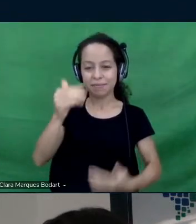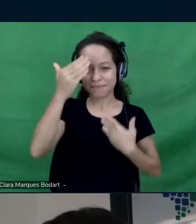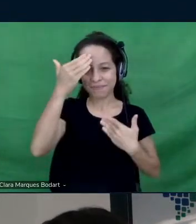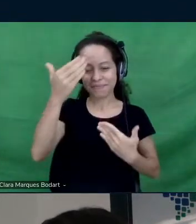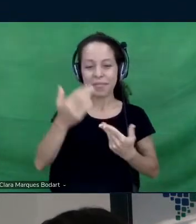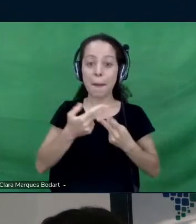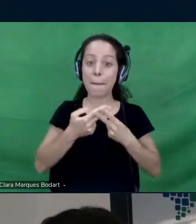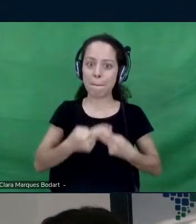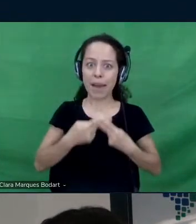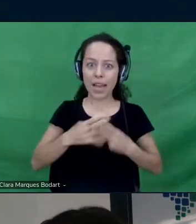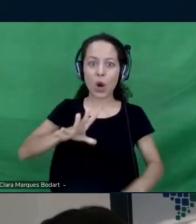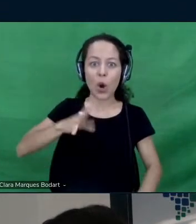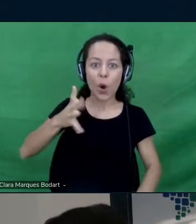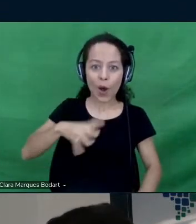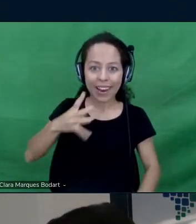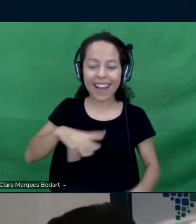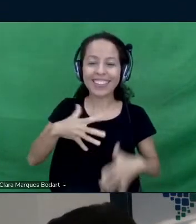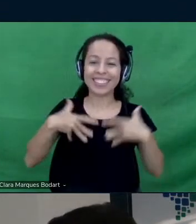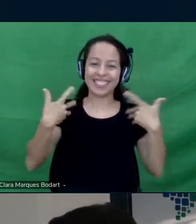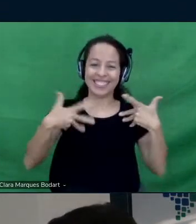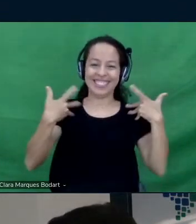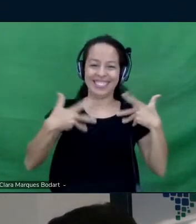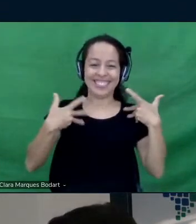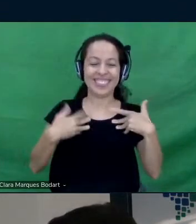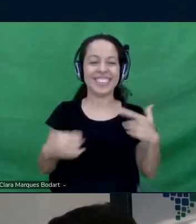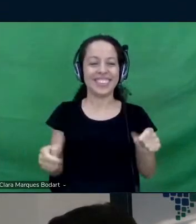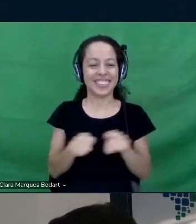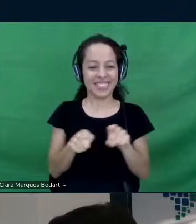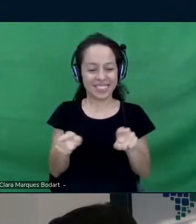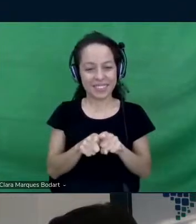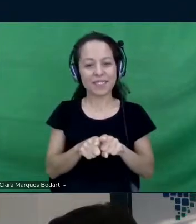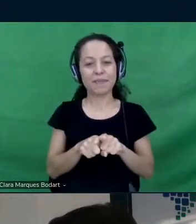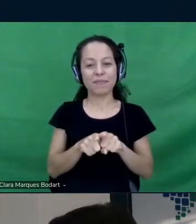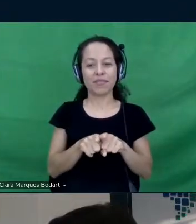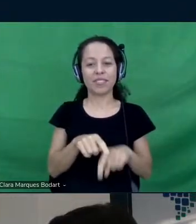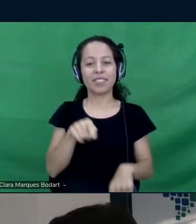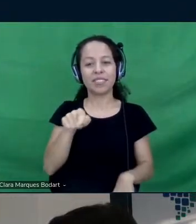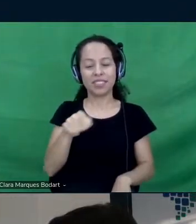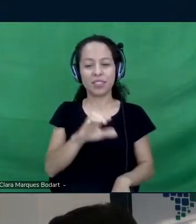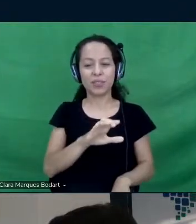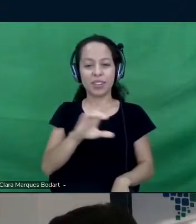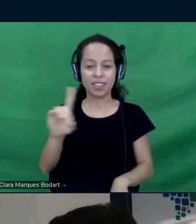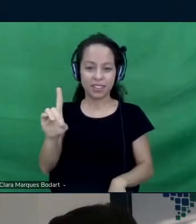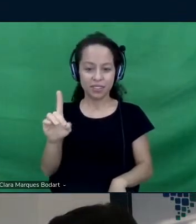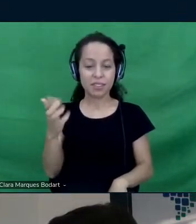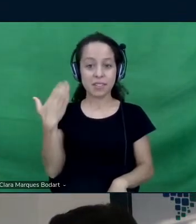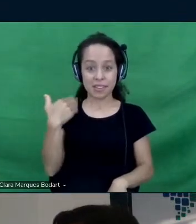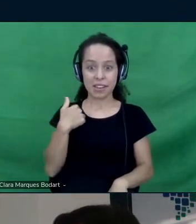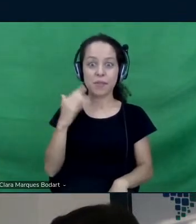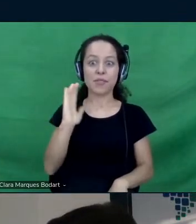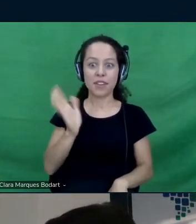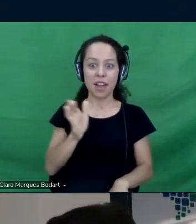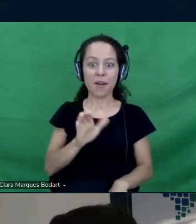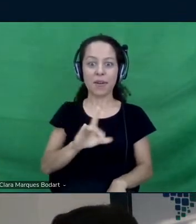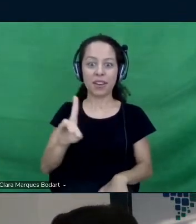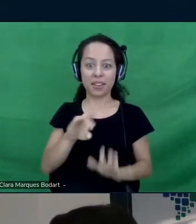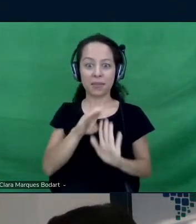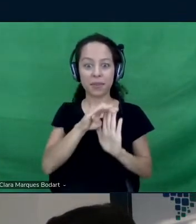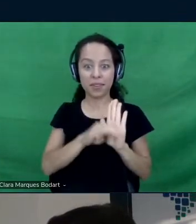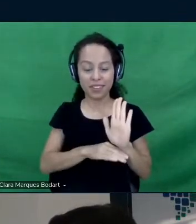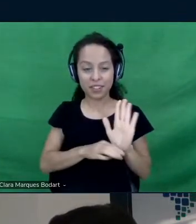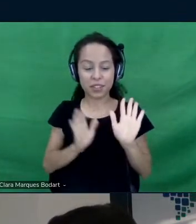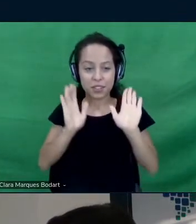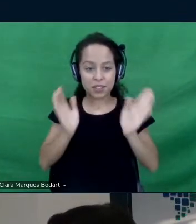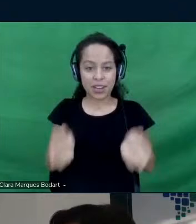paciência, coragem, alegrias, felicidades na coordenação disso tudo. Eu já coordenei programa, já lidei com a